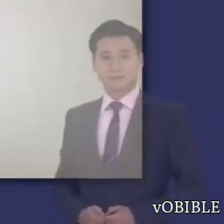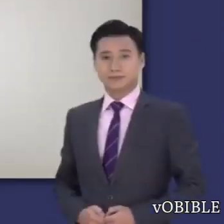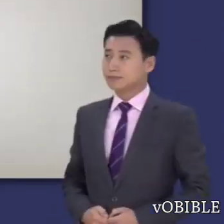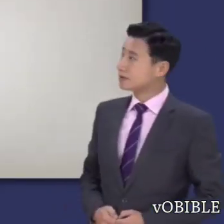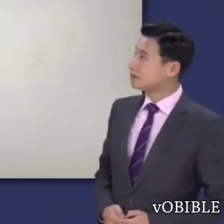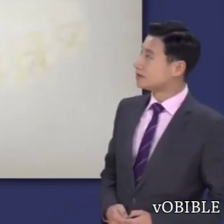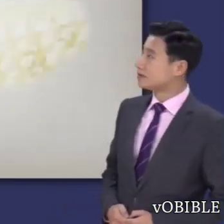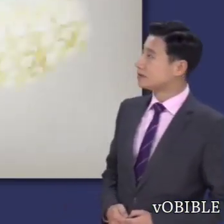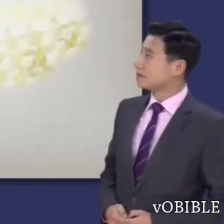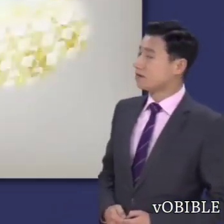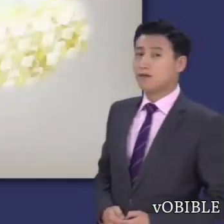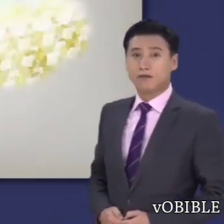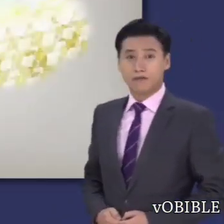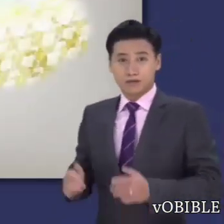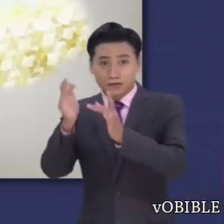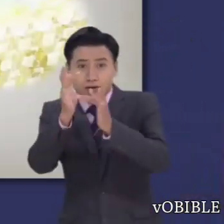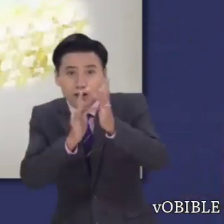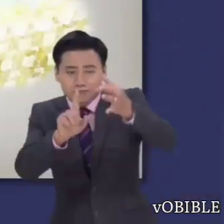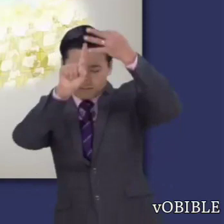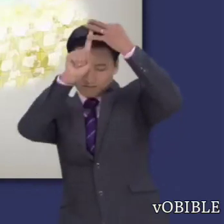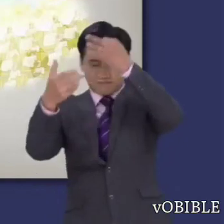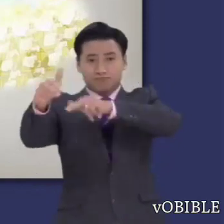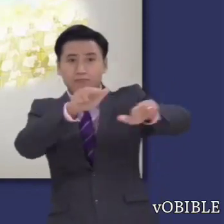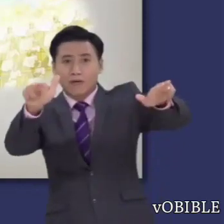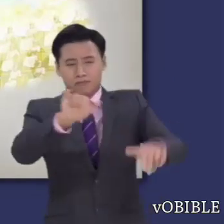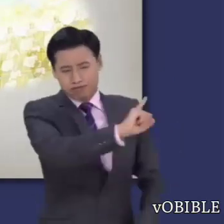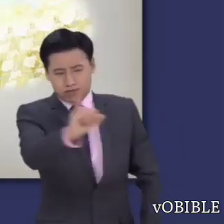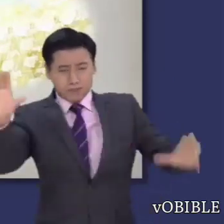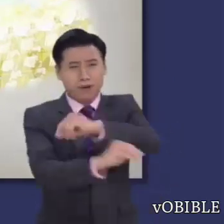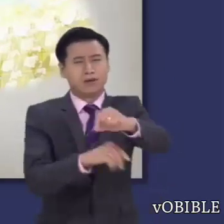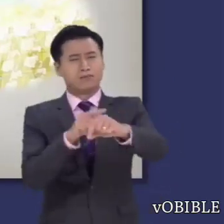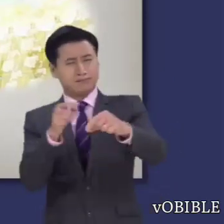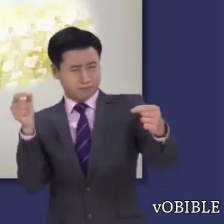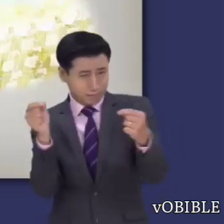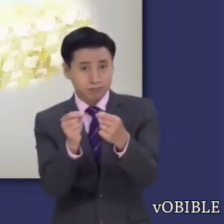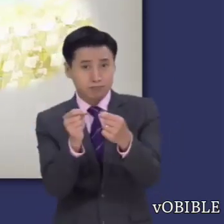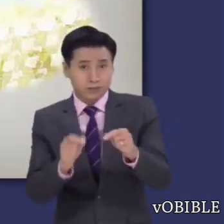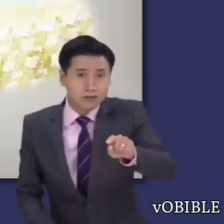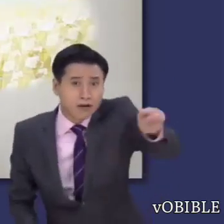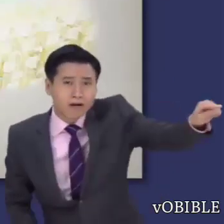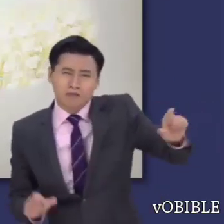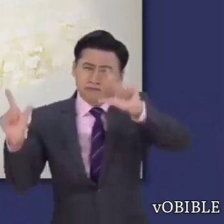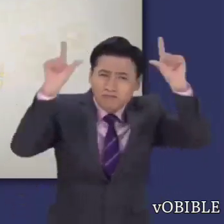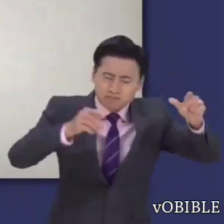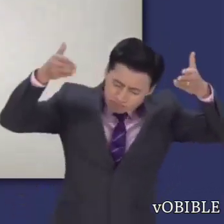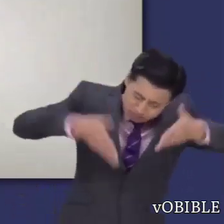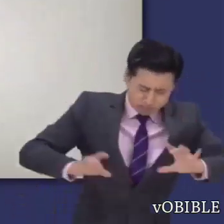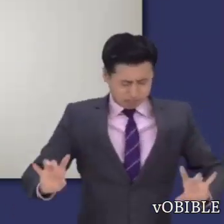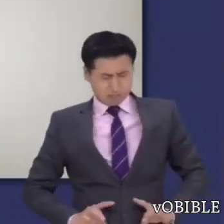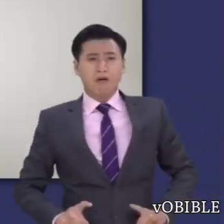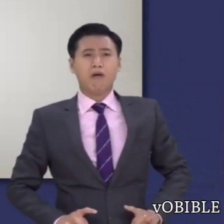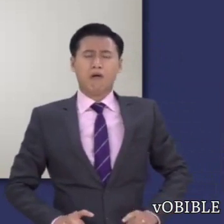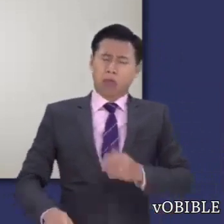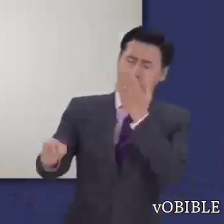第三章，彼得谈到耶稣基督成为王国的君王后会发生的事。他预告，到